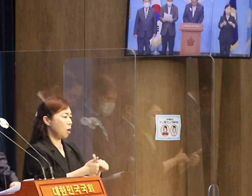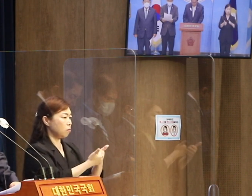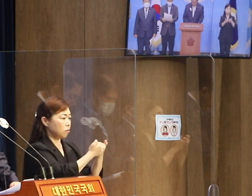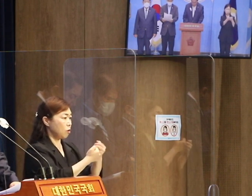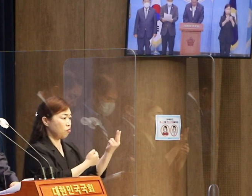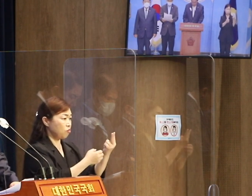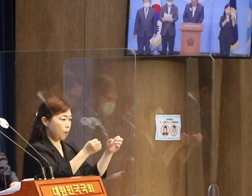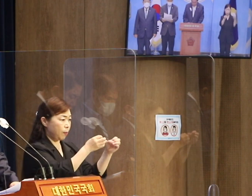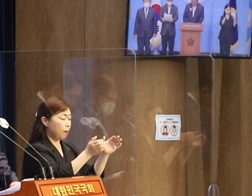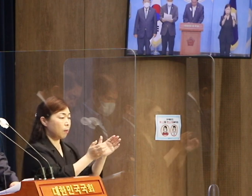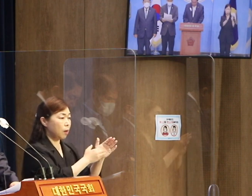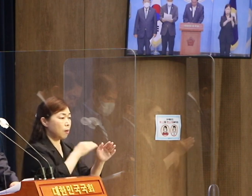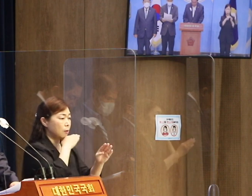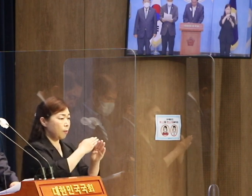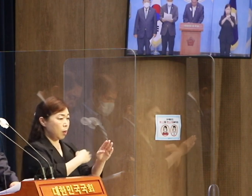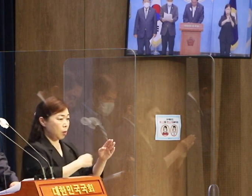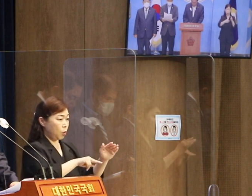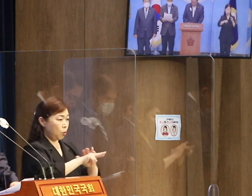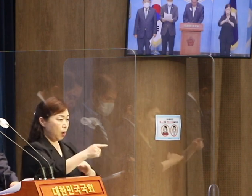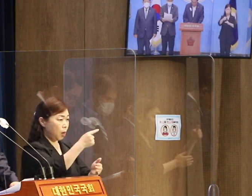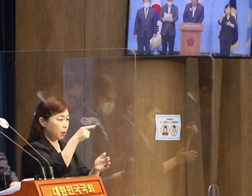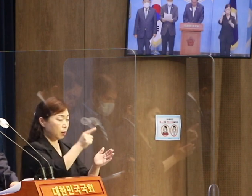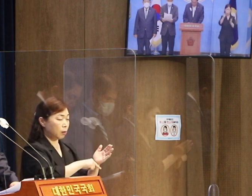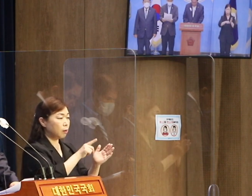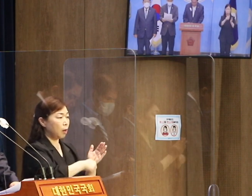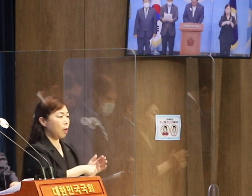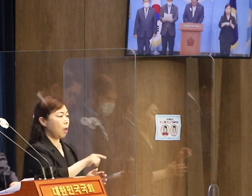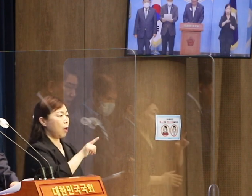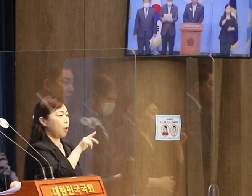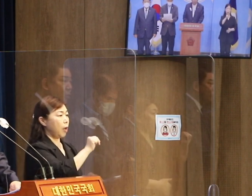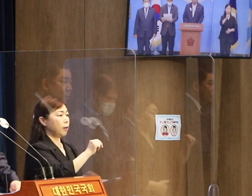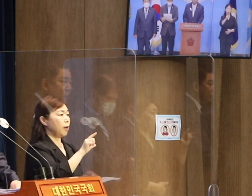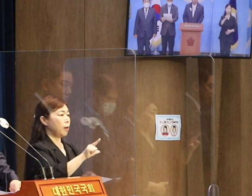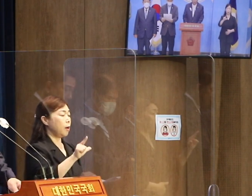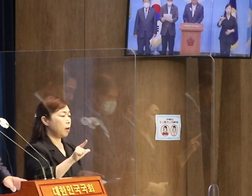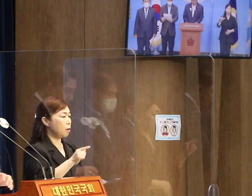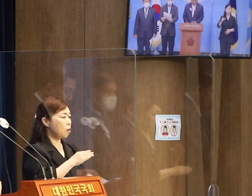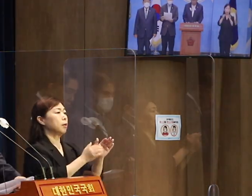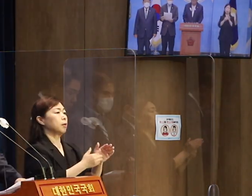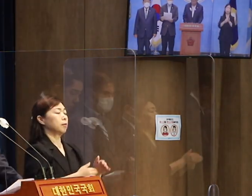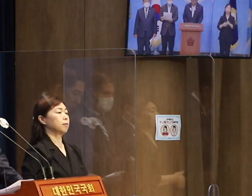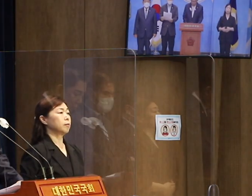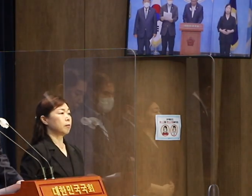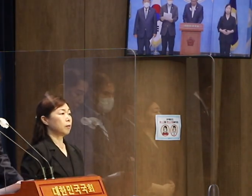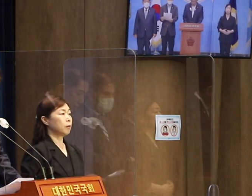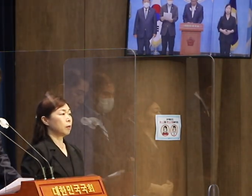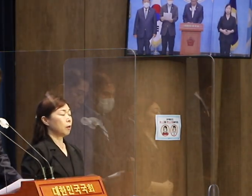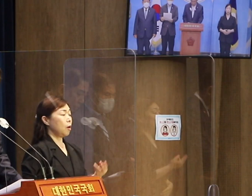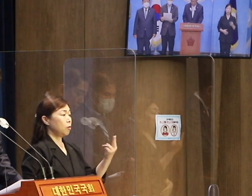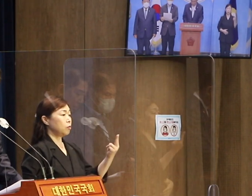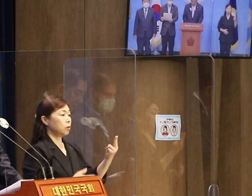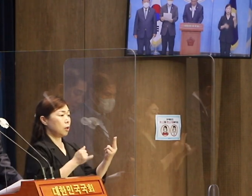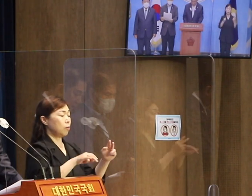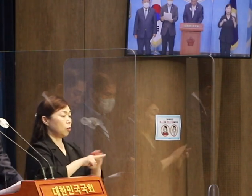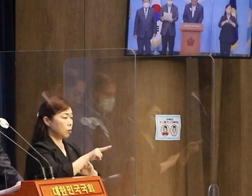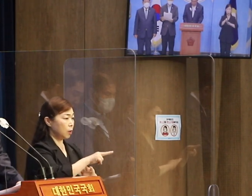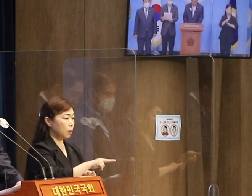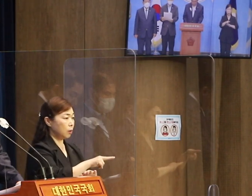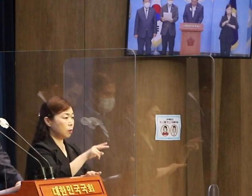점과 남한 도주 과정에서 NLL 이북으로 도주한 점 등이 고려되었습니다. 흉악범 도주라는 새로운